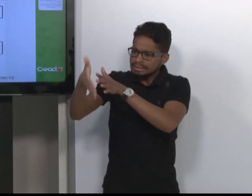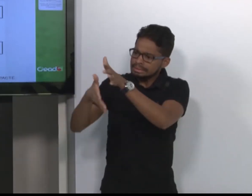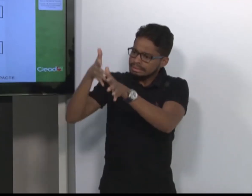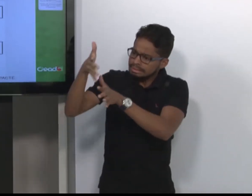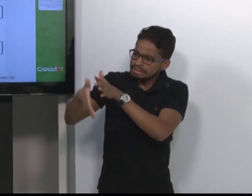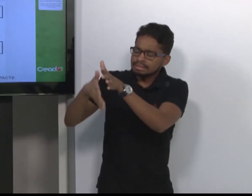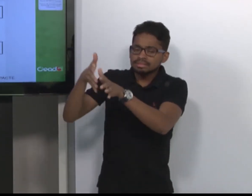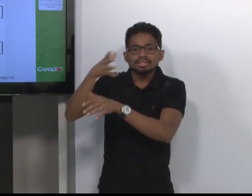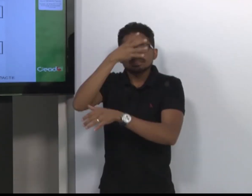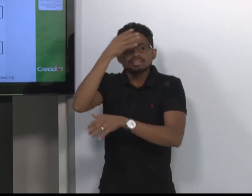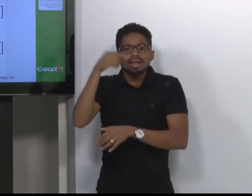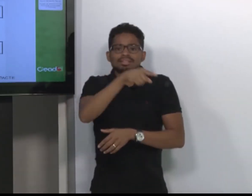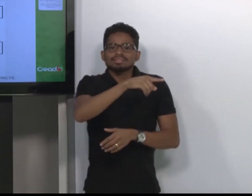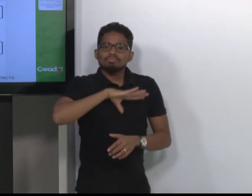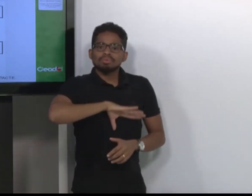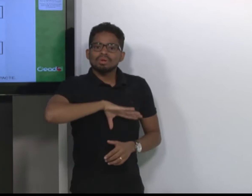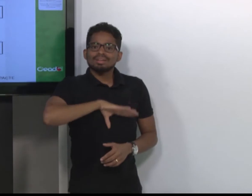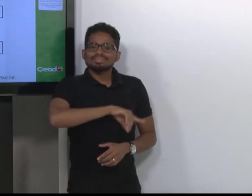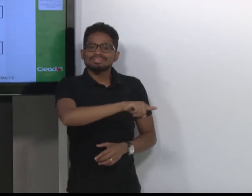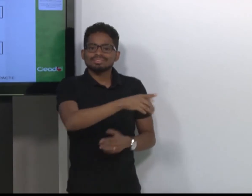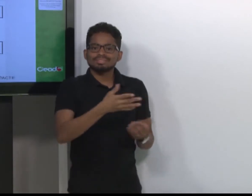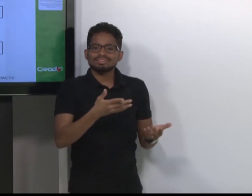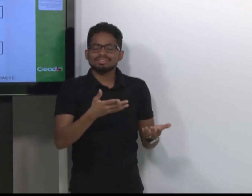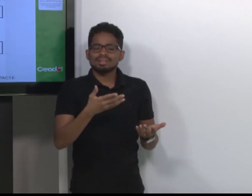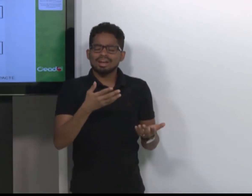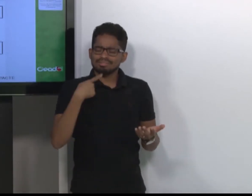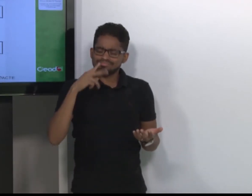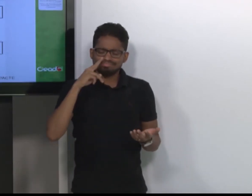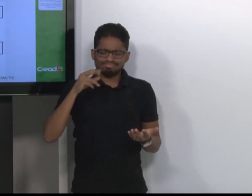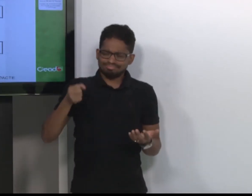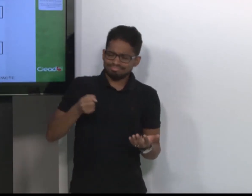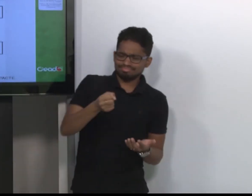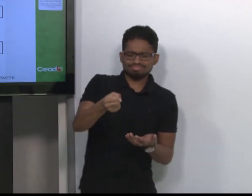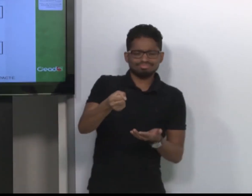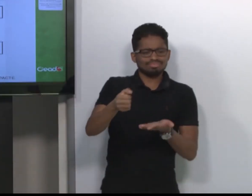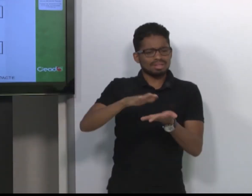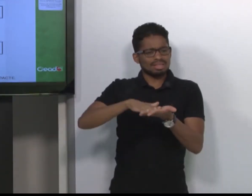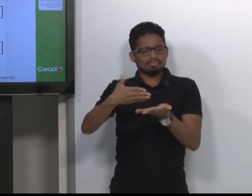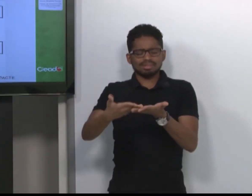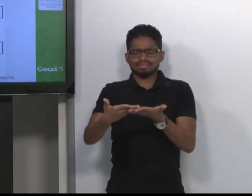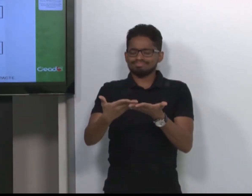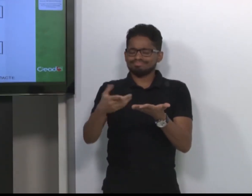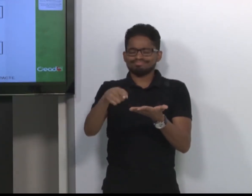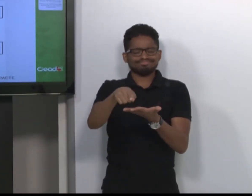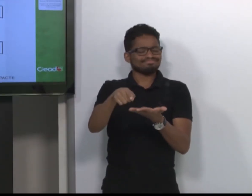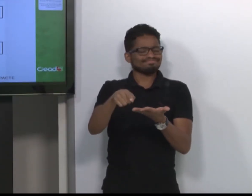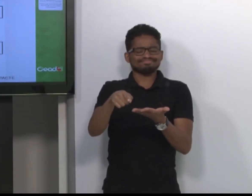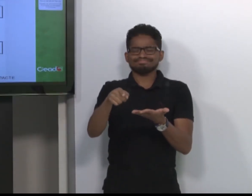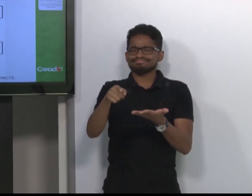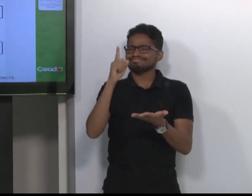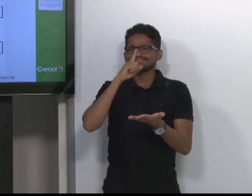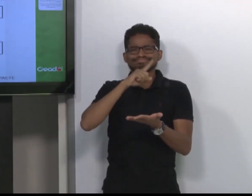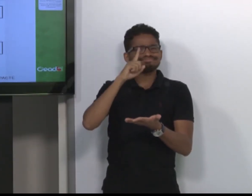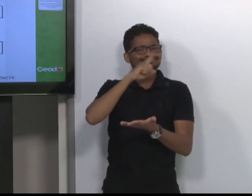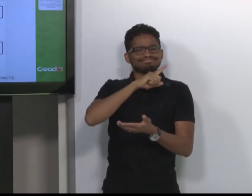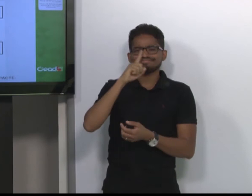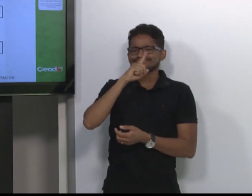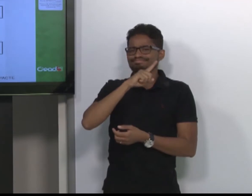Quando vão atuar como tradutores e intérpretes, há falhas. Por quê? A falta de conhecimento da língua